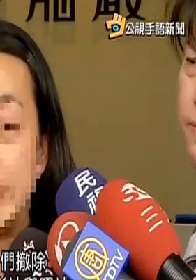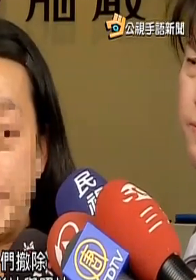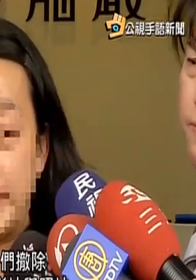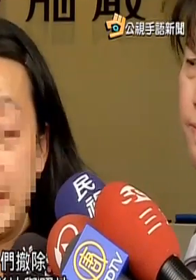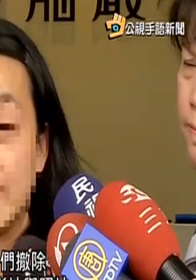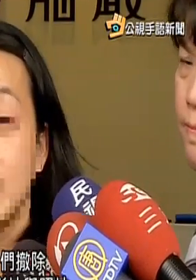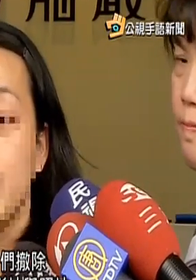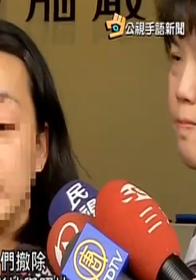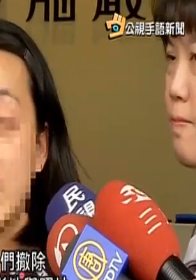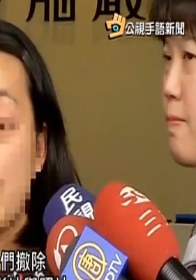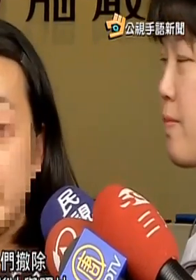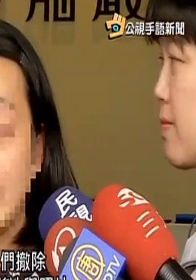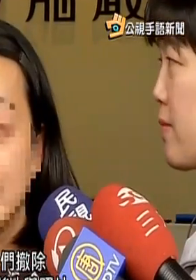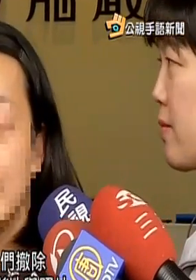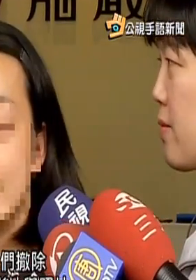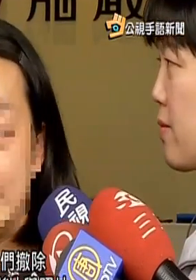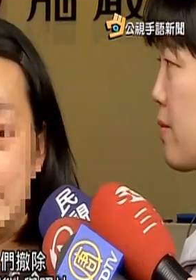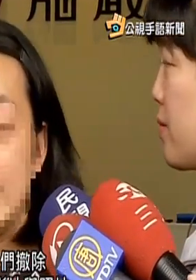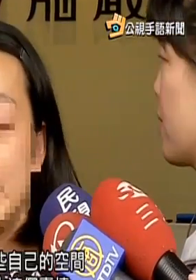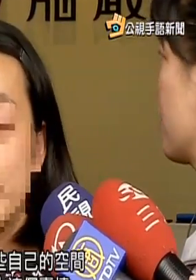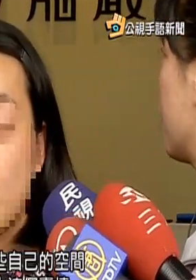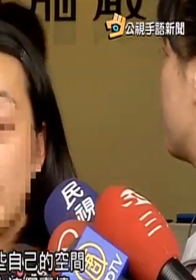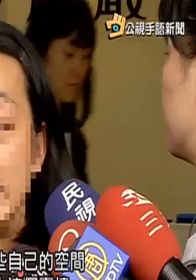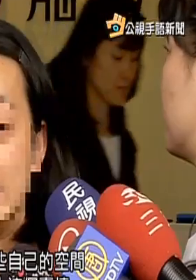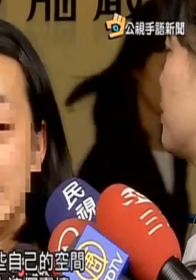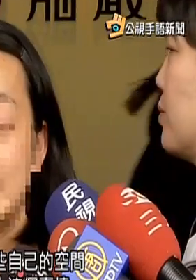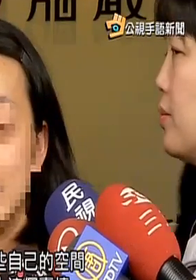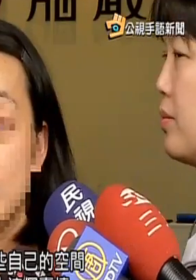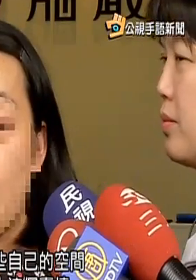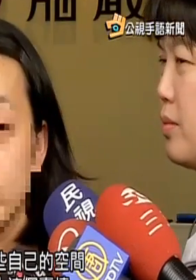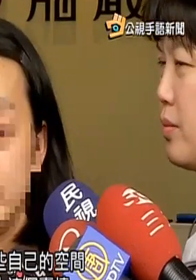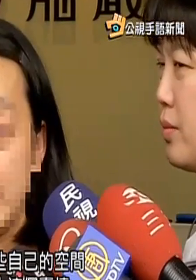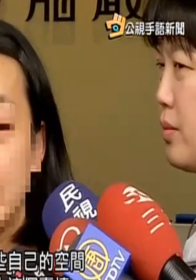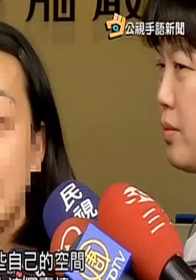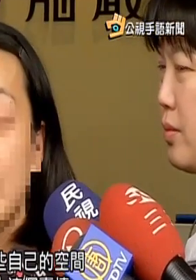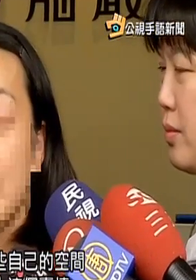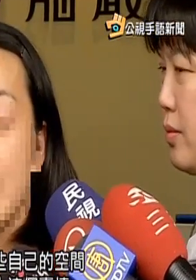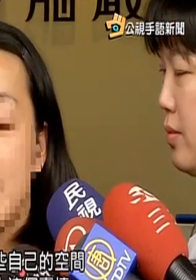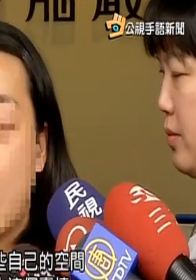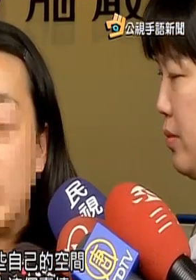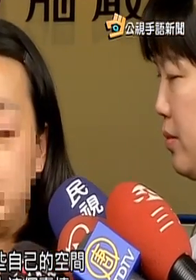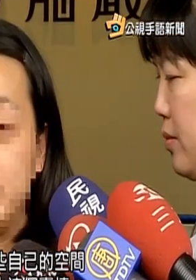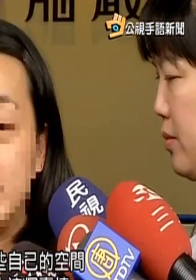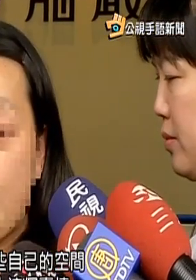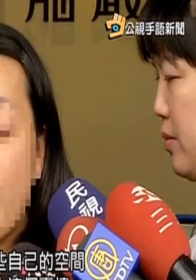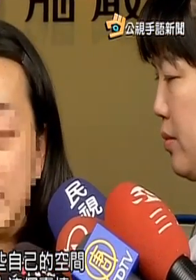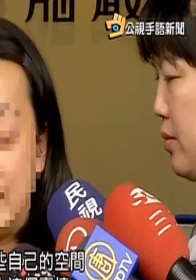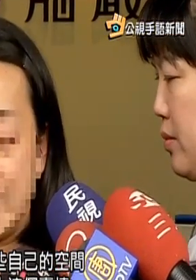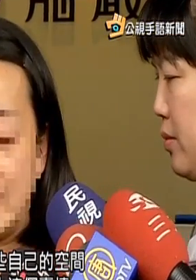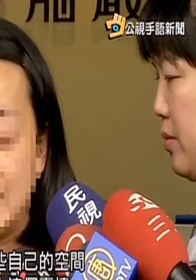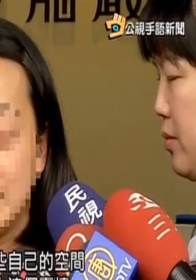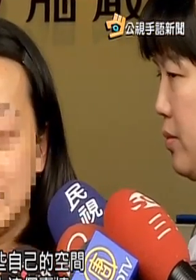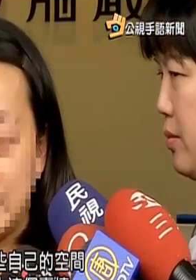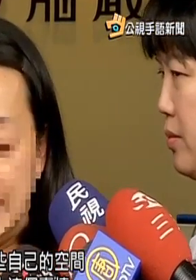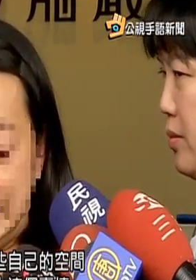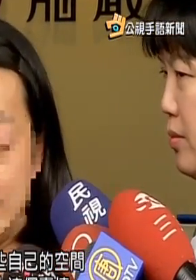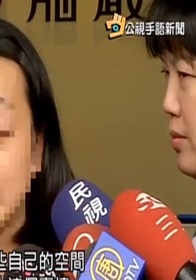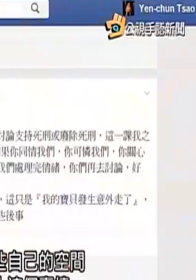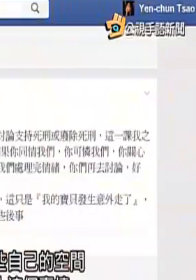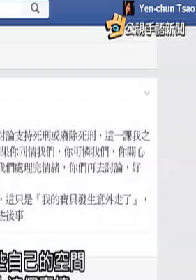影片与照片，请留给我们一些自己的空间，让我们去消化这个事情。 刘